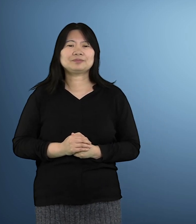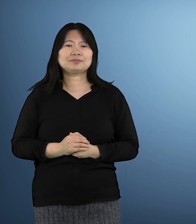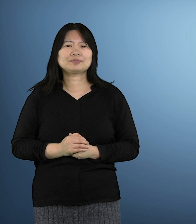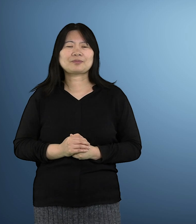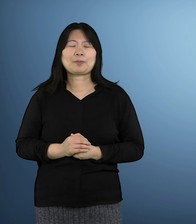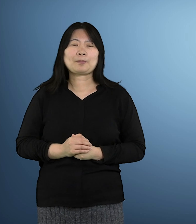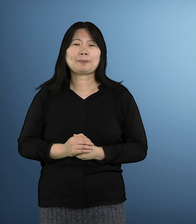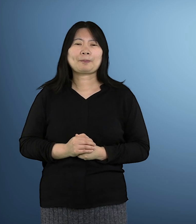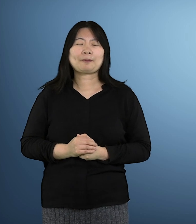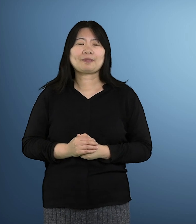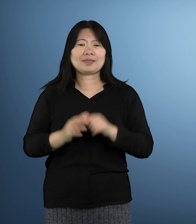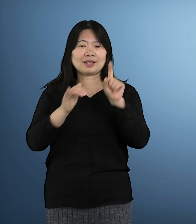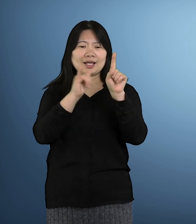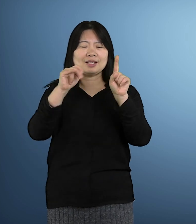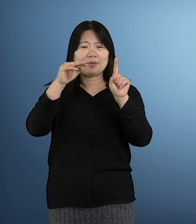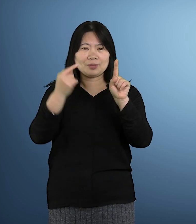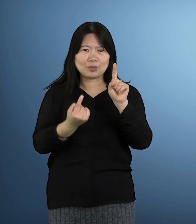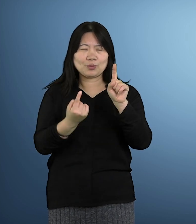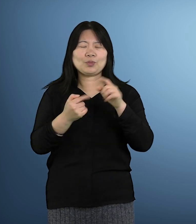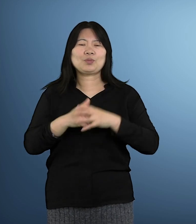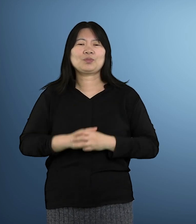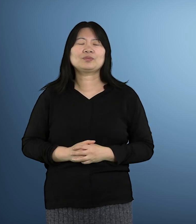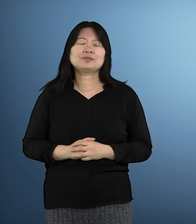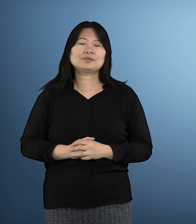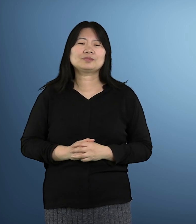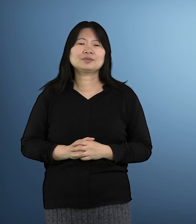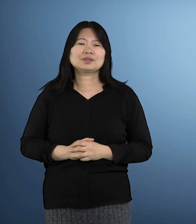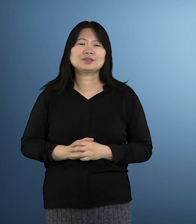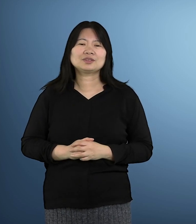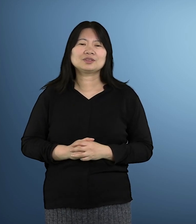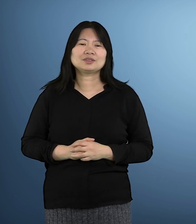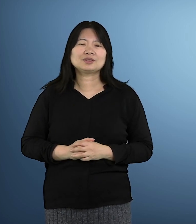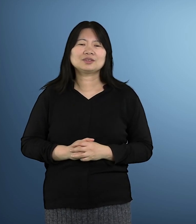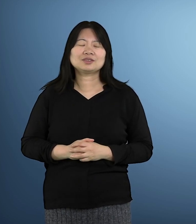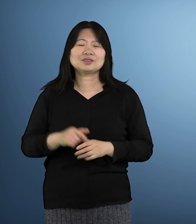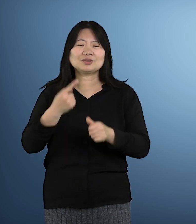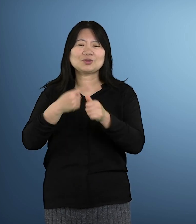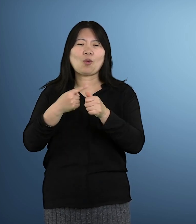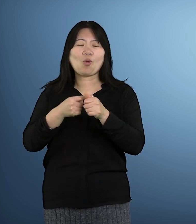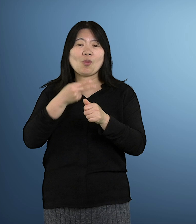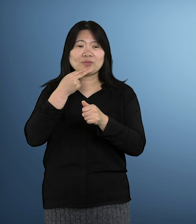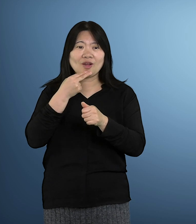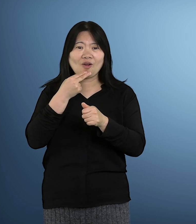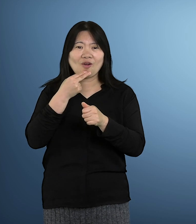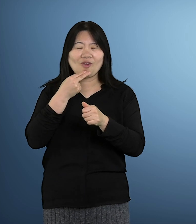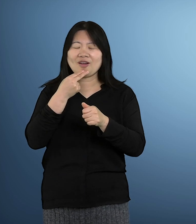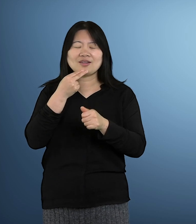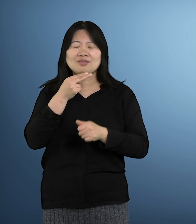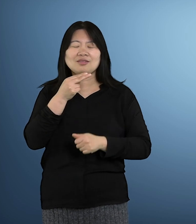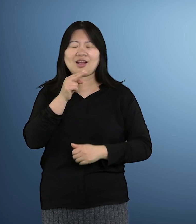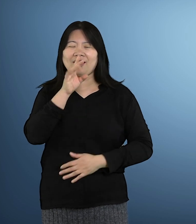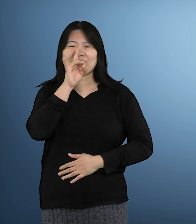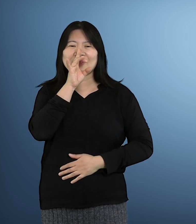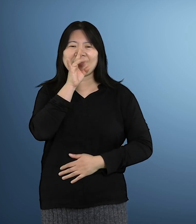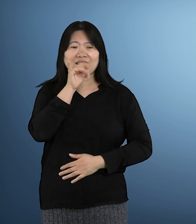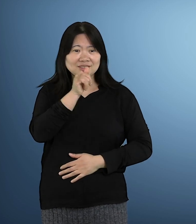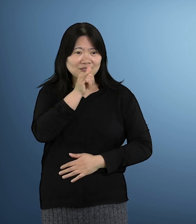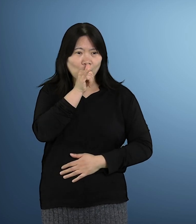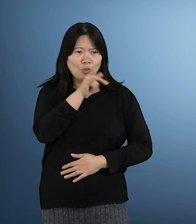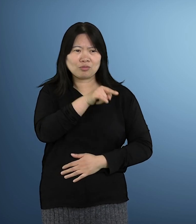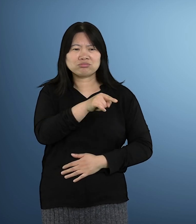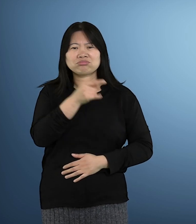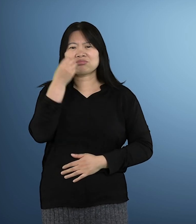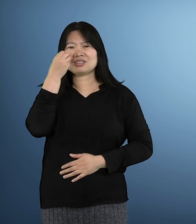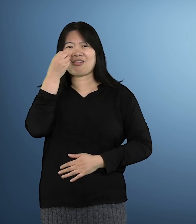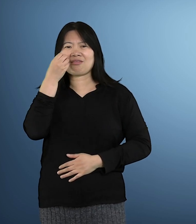그 한 사람도 그 사람에 대해서 욕하는 사람이 없는 사람은 있을 수도 없고 있다면 그건